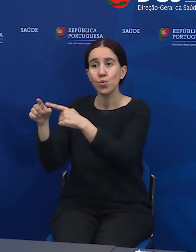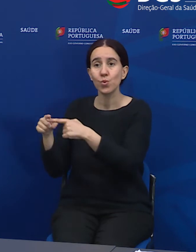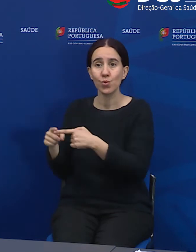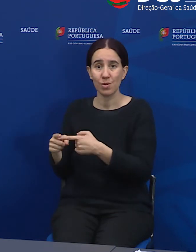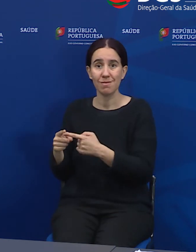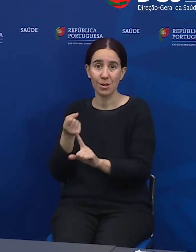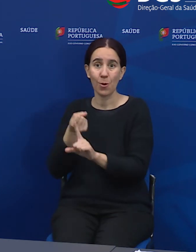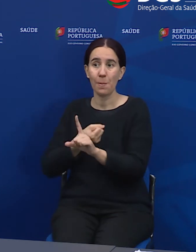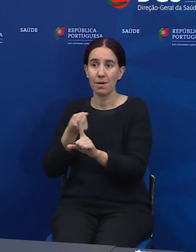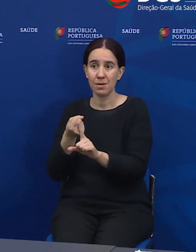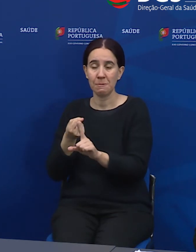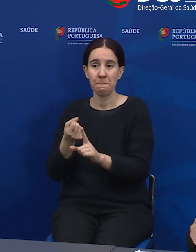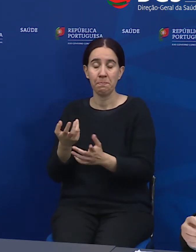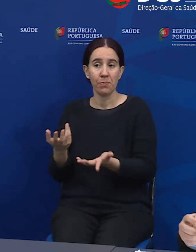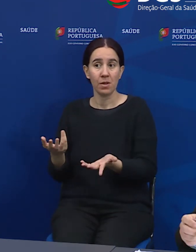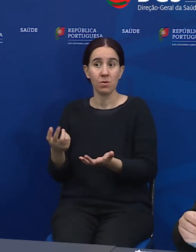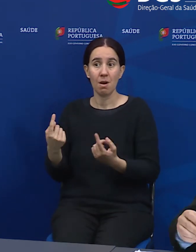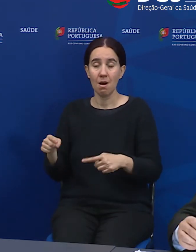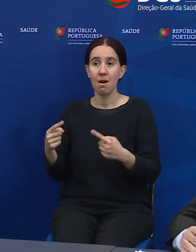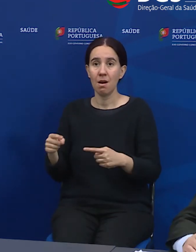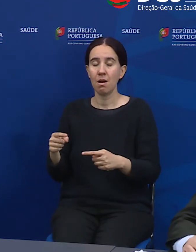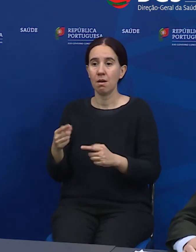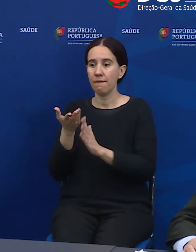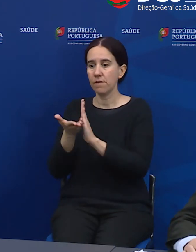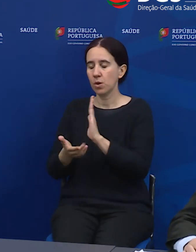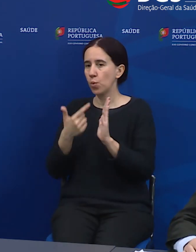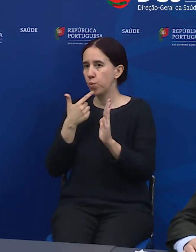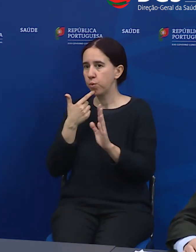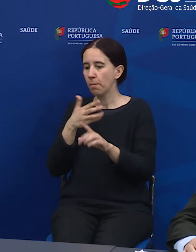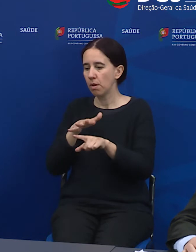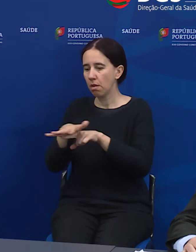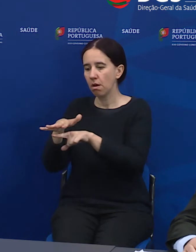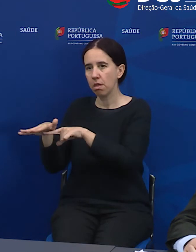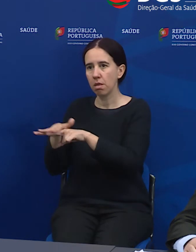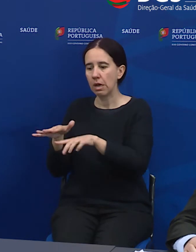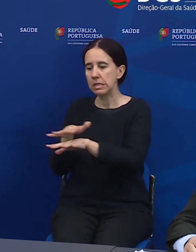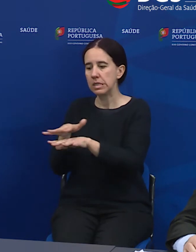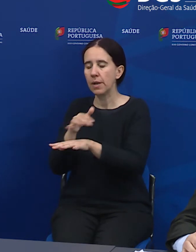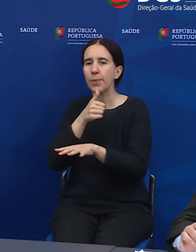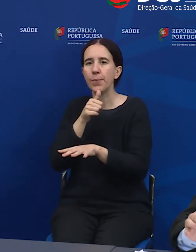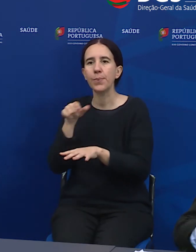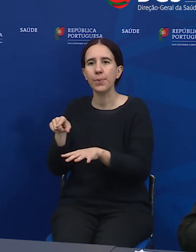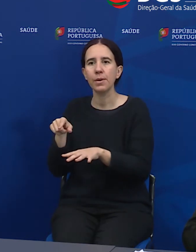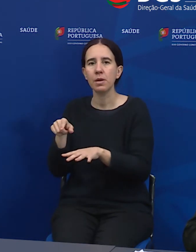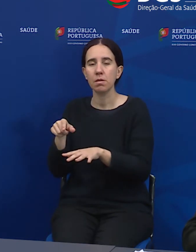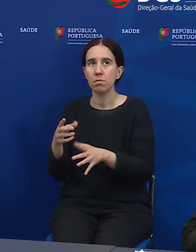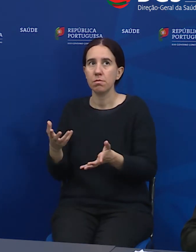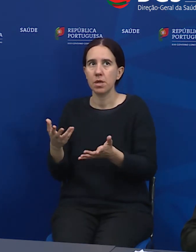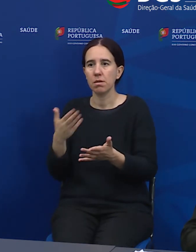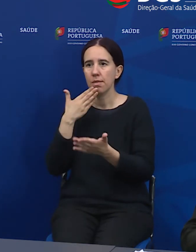de combate e por tantos existe muitos fatores confundentes para se poder tirar